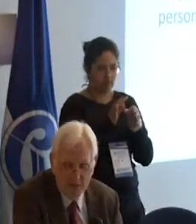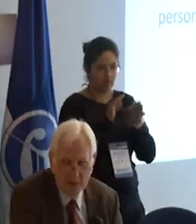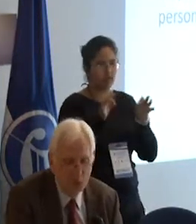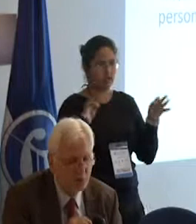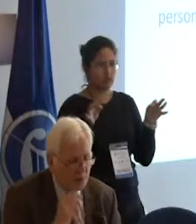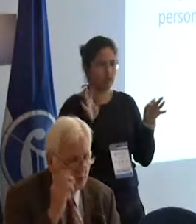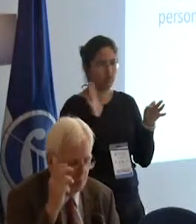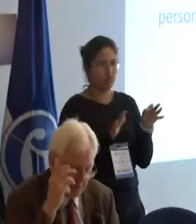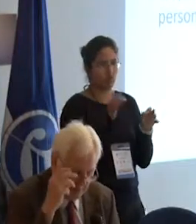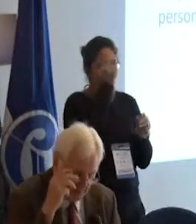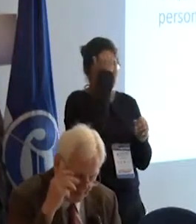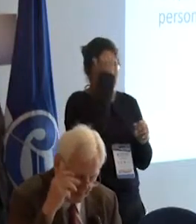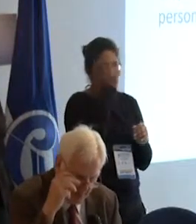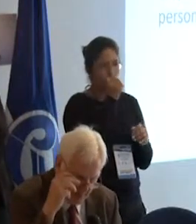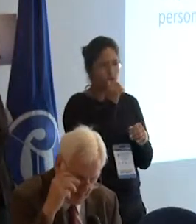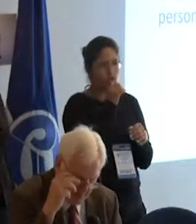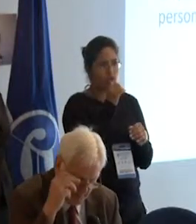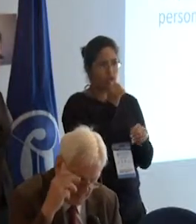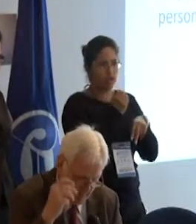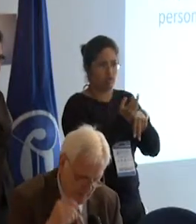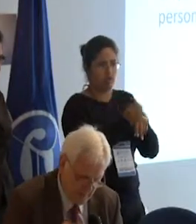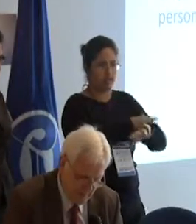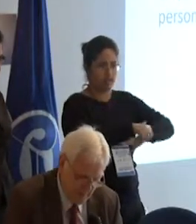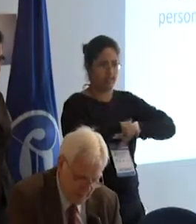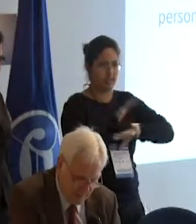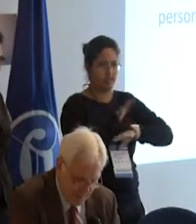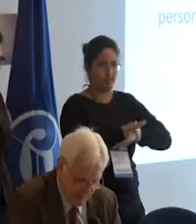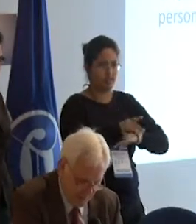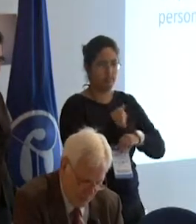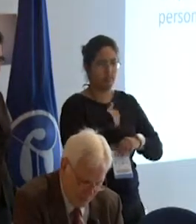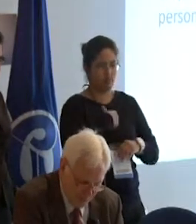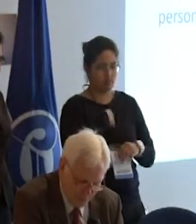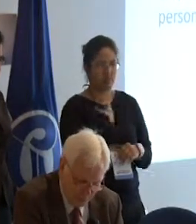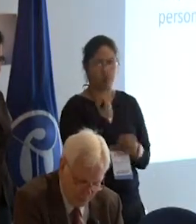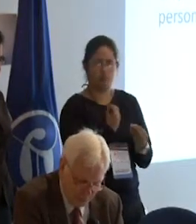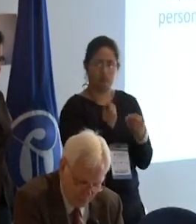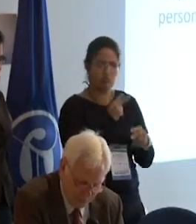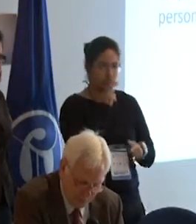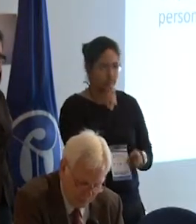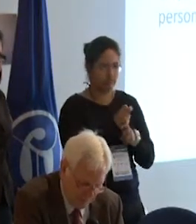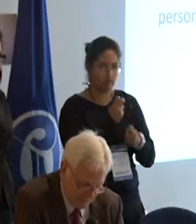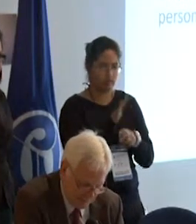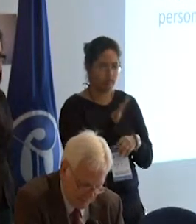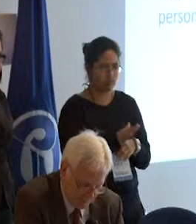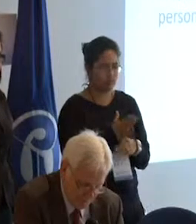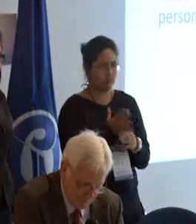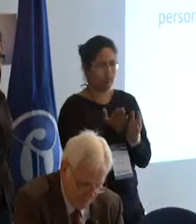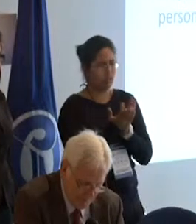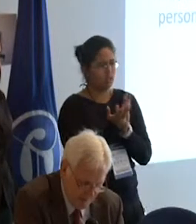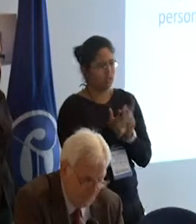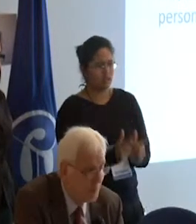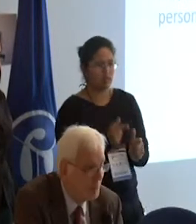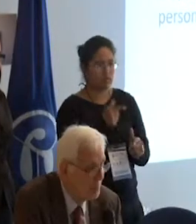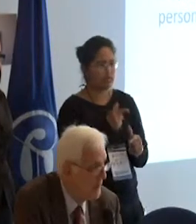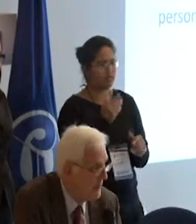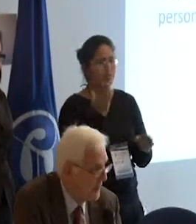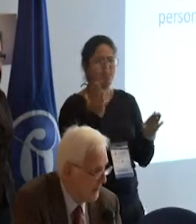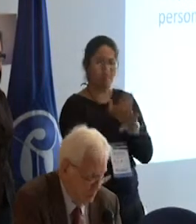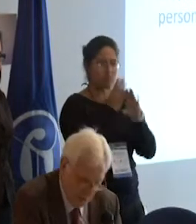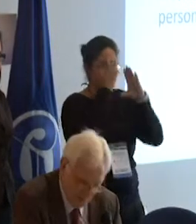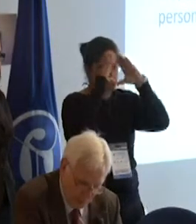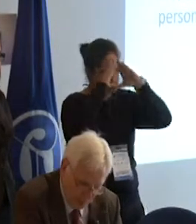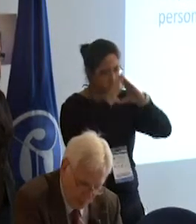Me gustaría citar las palabras de la profesora inglés. Tengo muchas dificultades con mis alumnos. Tienen problemas de